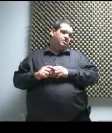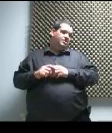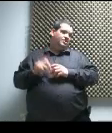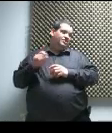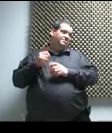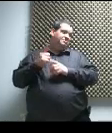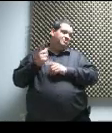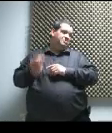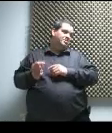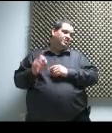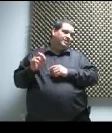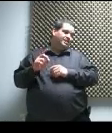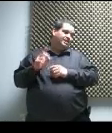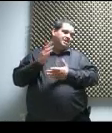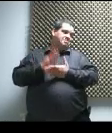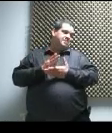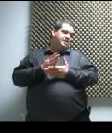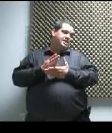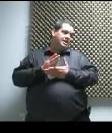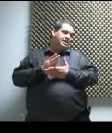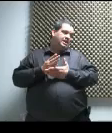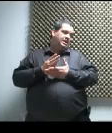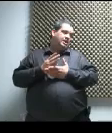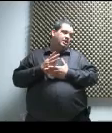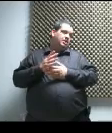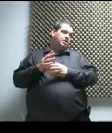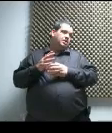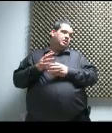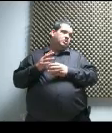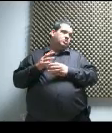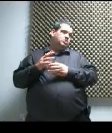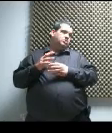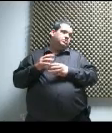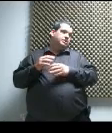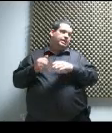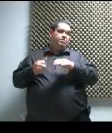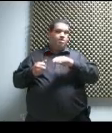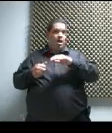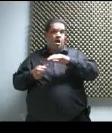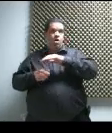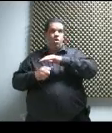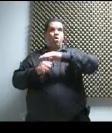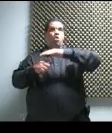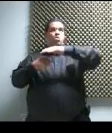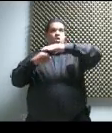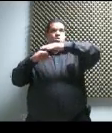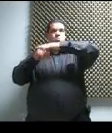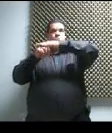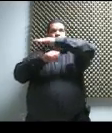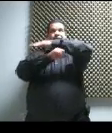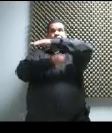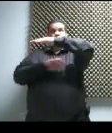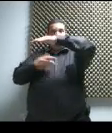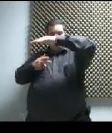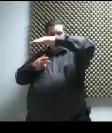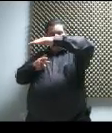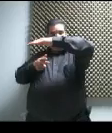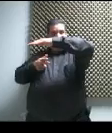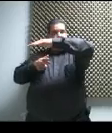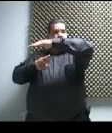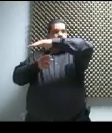mucho tiempo. Es pararse. Usted tiene que parar. Ahora, si tú estás debajo de un viaducto, por ejemplo, pues entonces ahí es distinto. Ahí tú